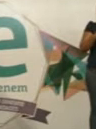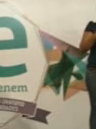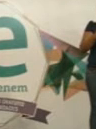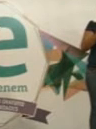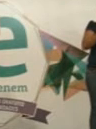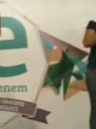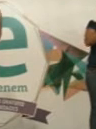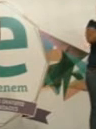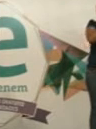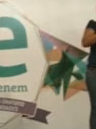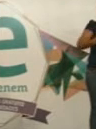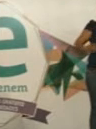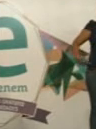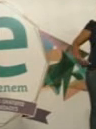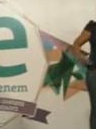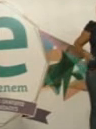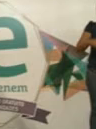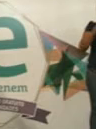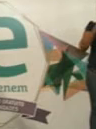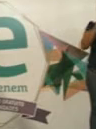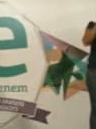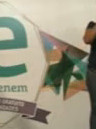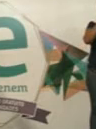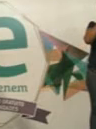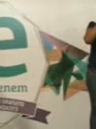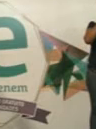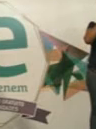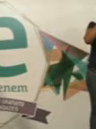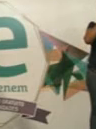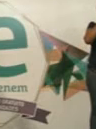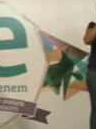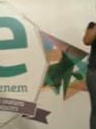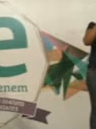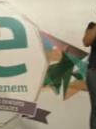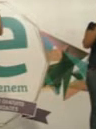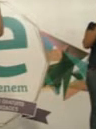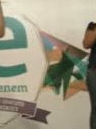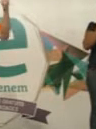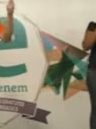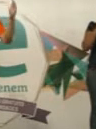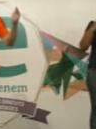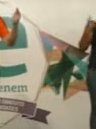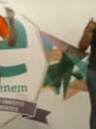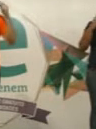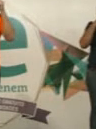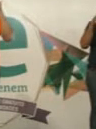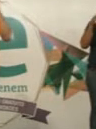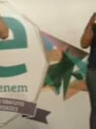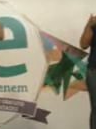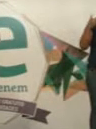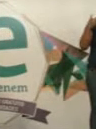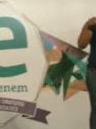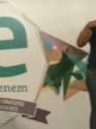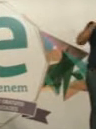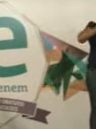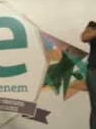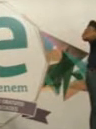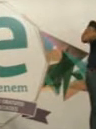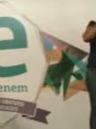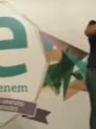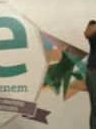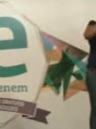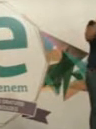à CBF, a CBD na época, para não mandar negros na seleção do Brasil que ia à Argentina. Porque na Argentina havia